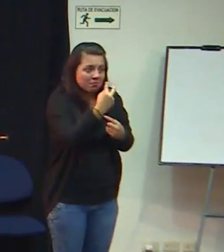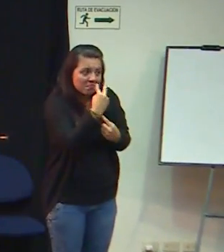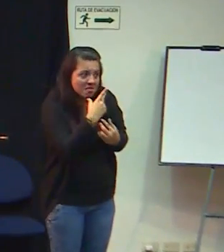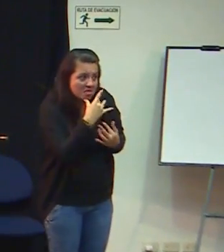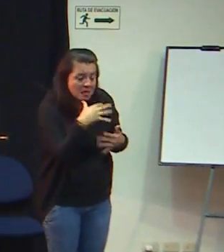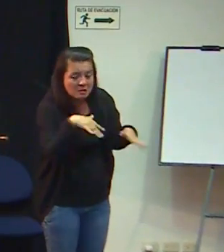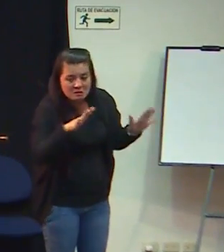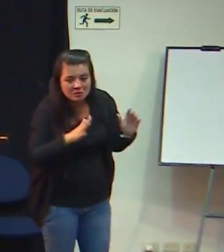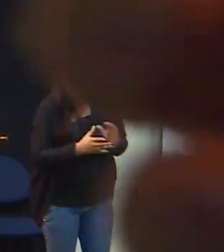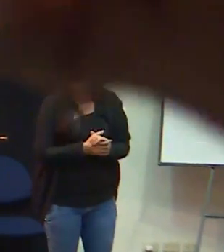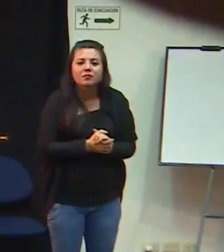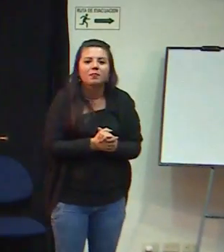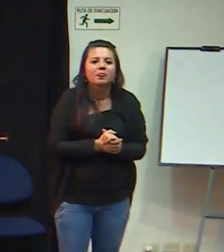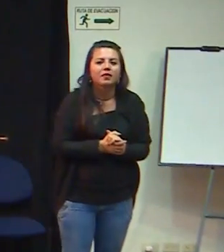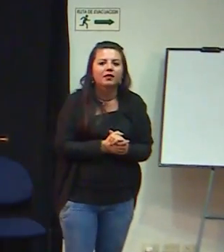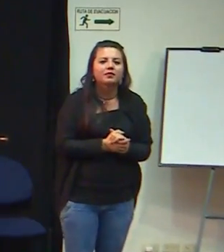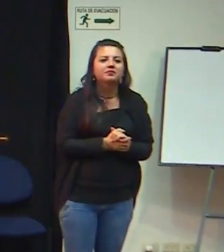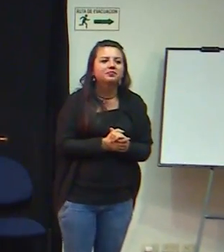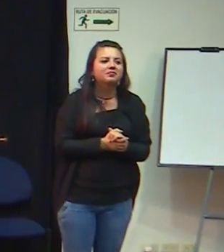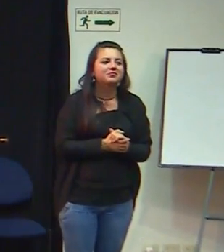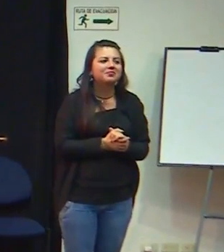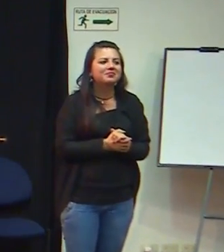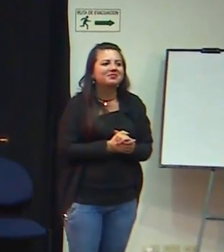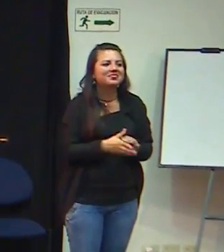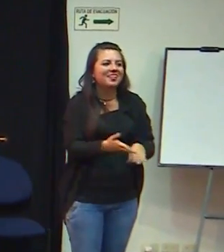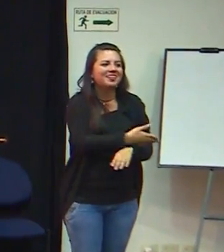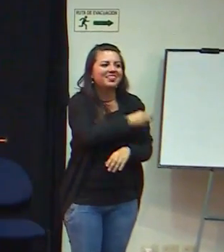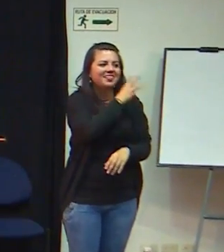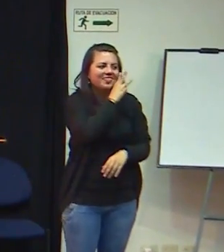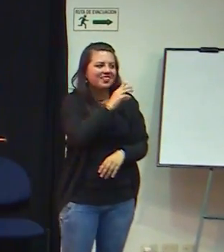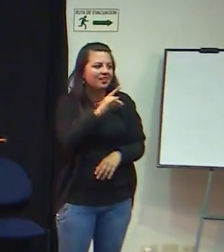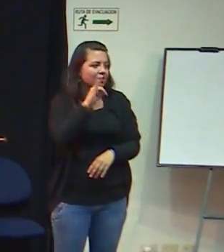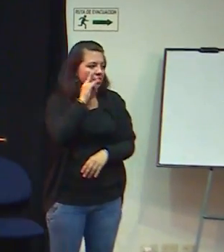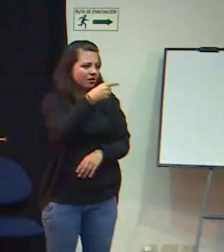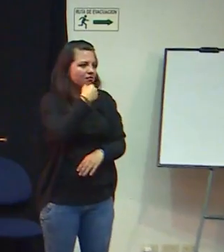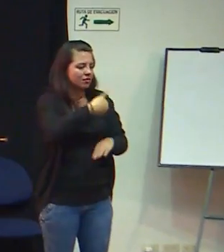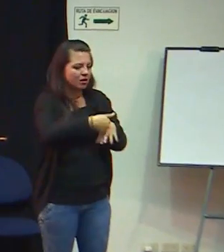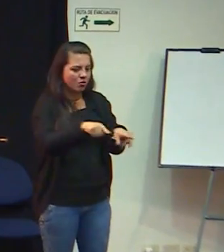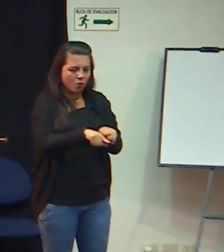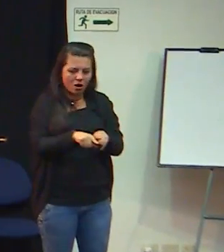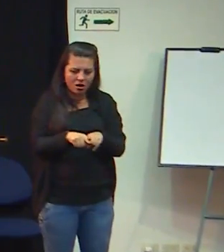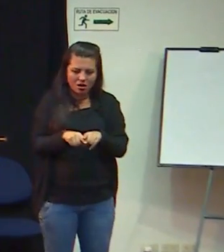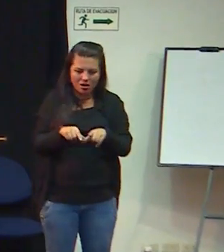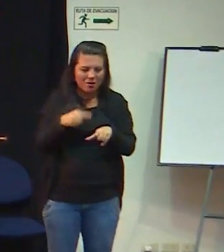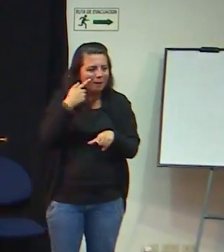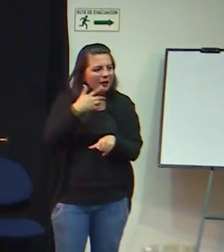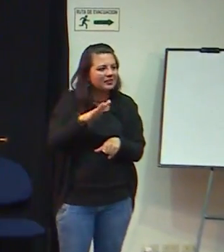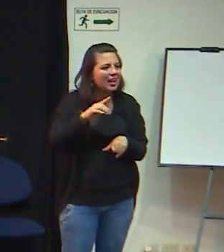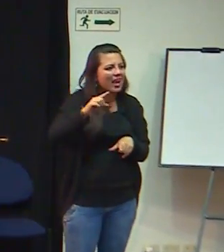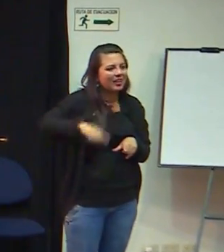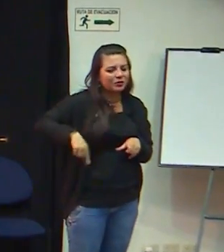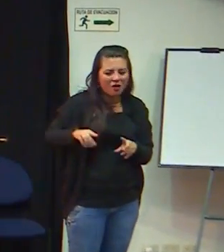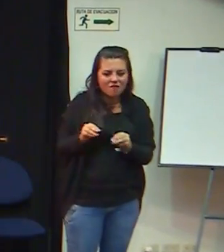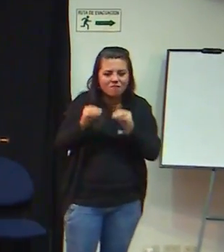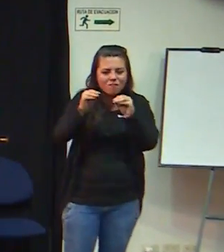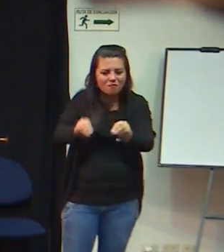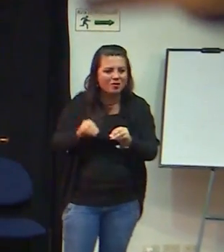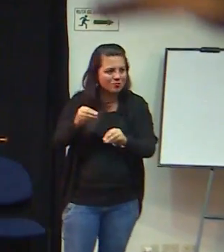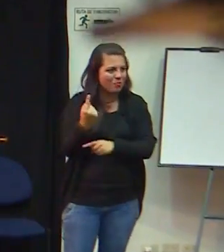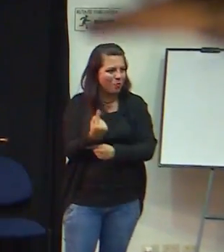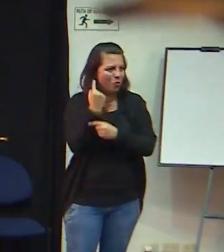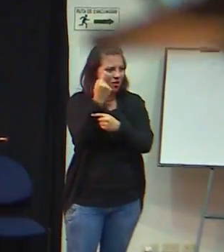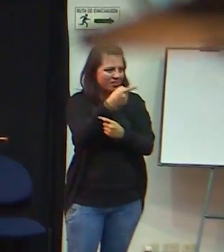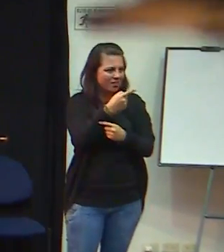mirando. Que William les proponía, porque él va a ser como una escuela de formación política, era la idea de